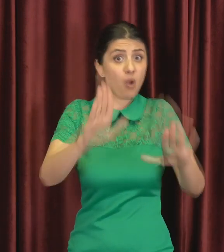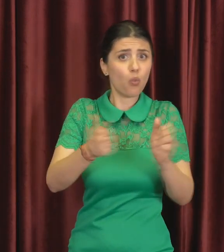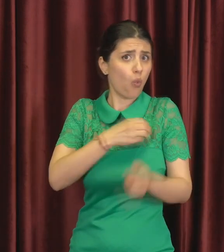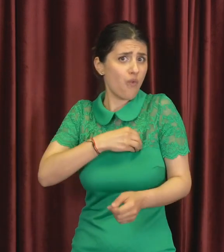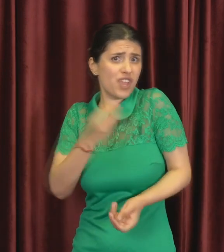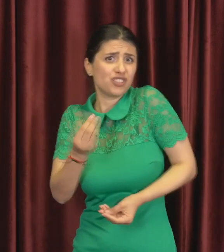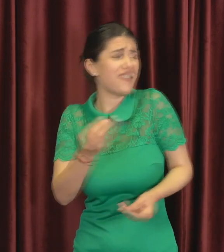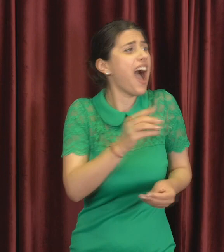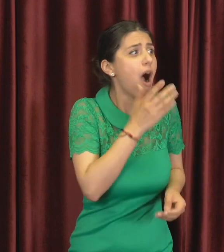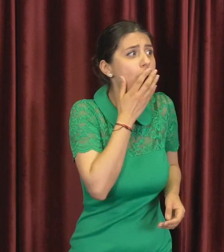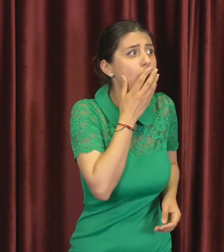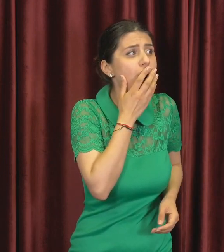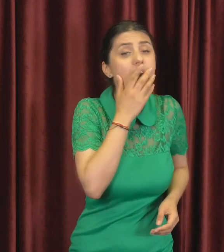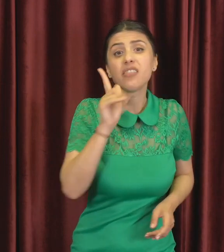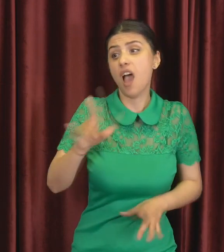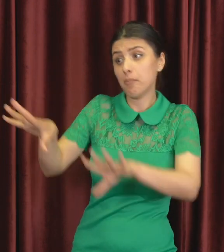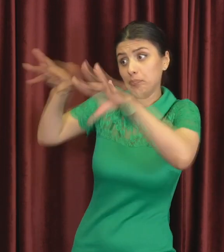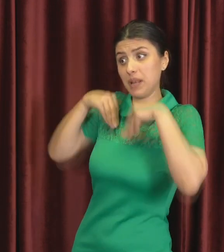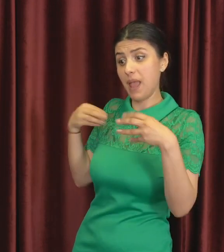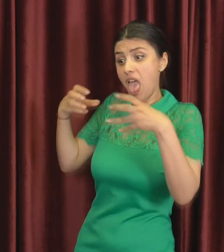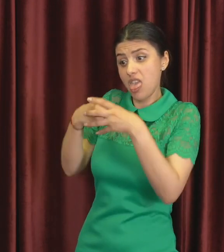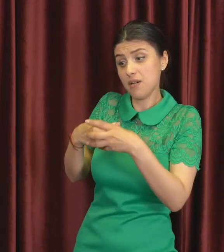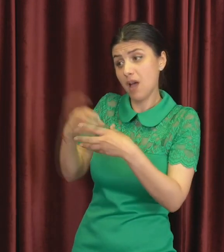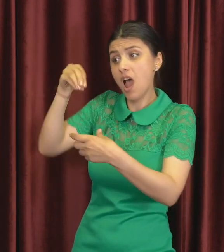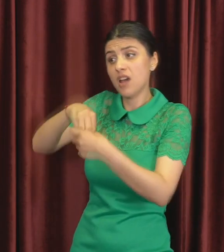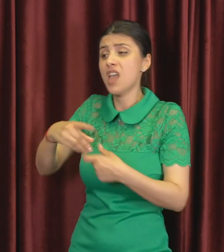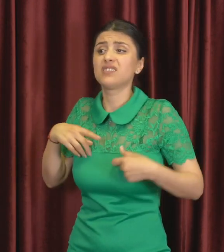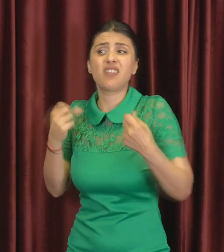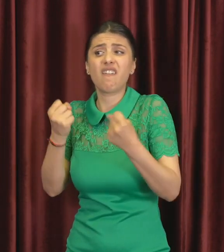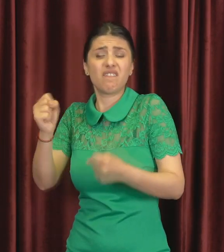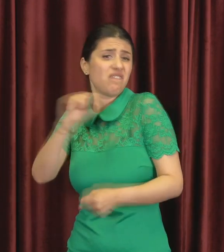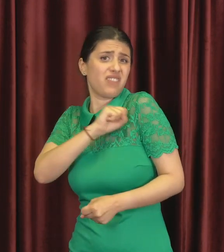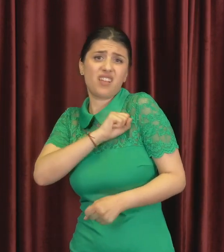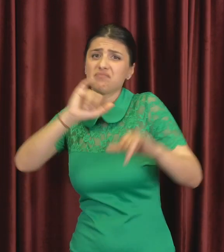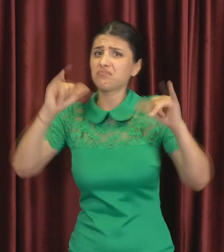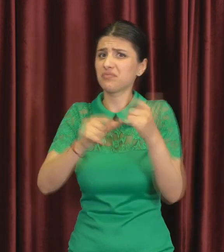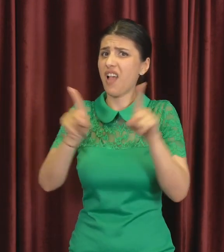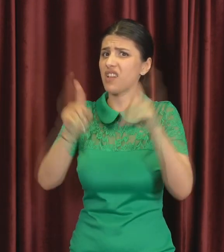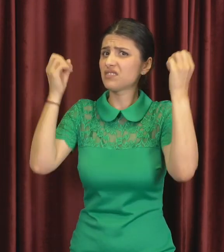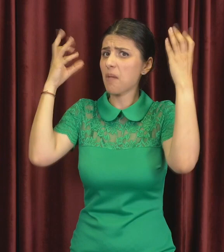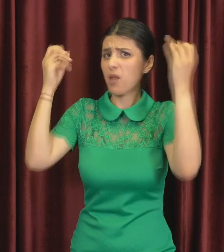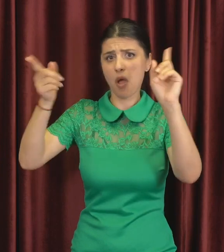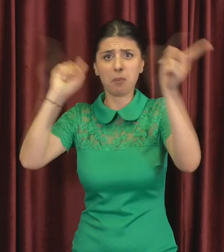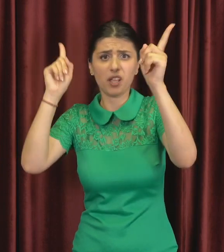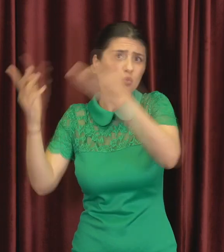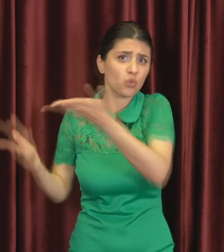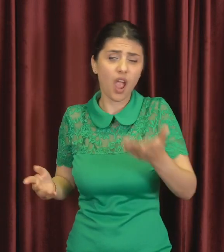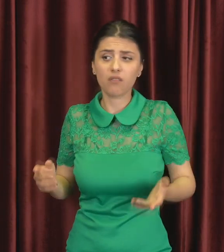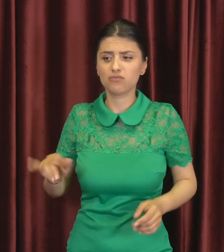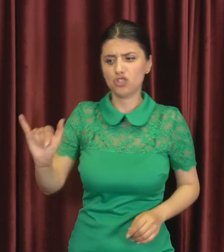ceva, dacă te primim în echipa noastră, ne este teamă că vei face la fel și la Sărbătoarea Pădurii! Îi spuse una dintre